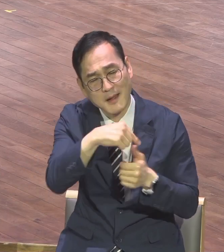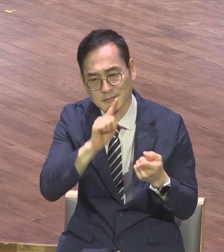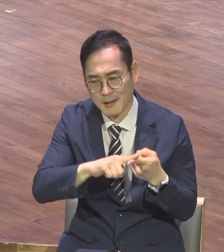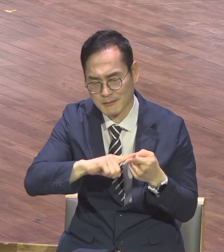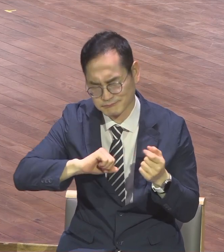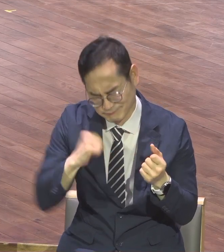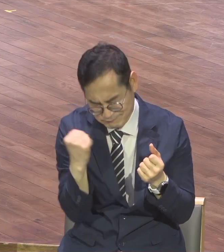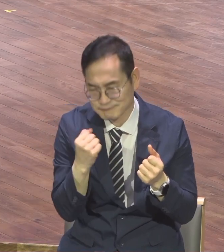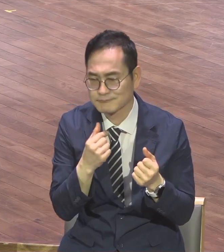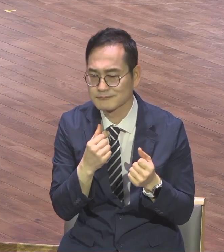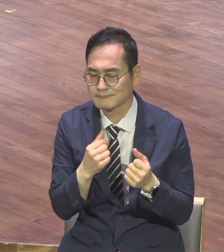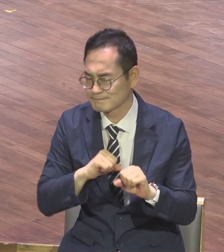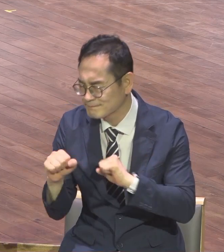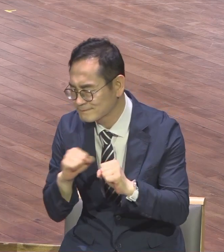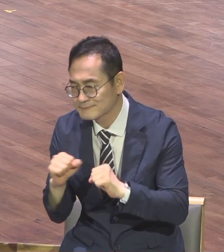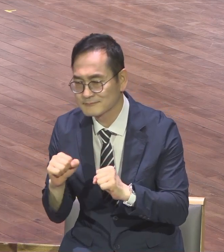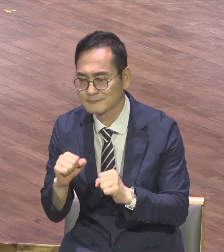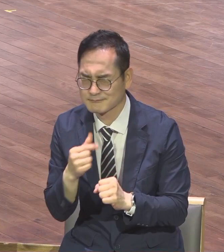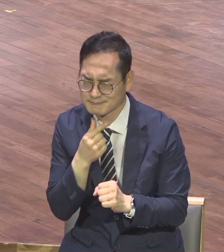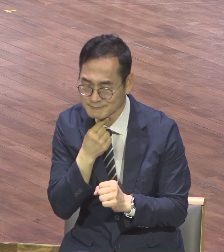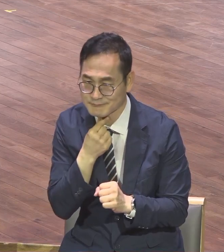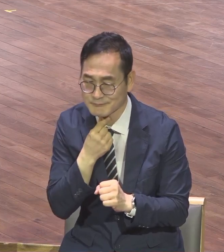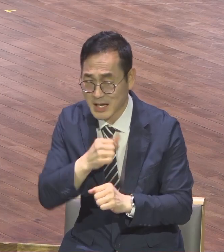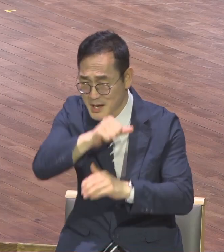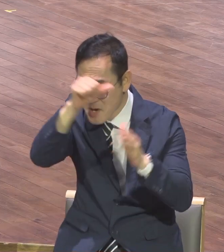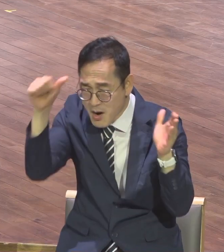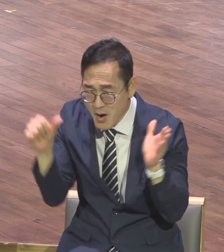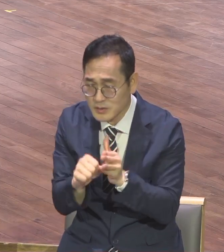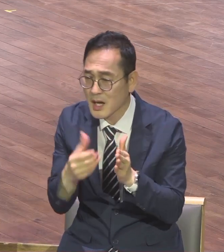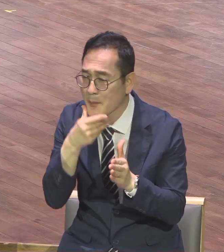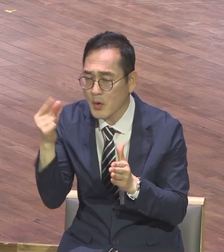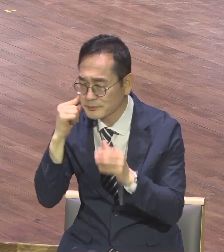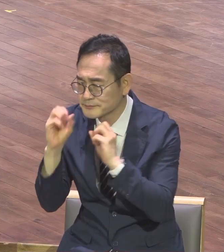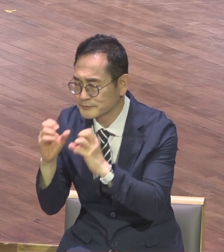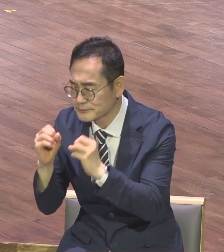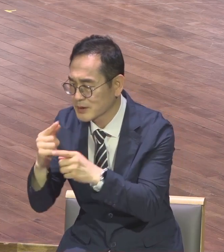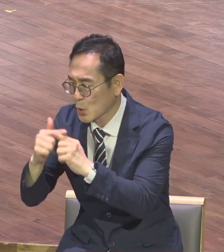구경 삼아서 돌아다닌 게 아니에요. 생을 걸었어요.